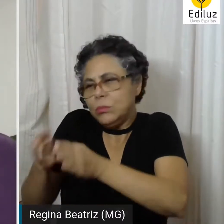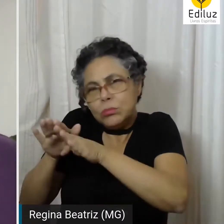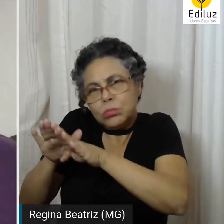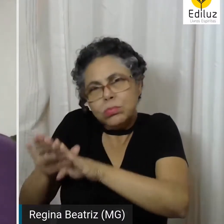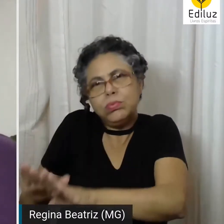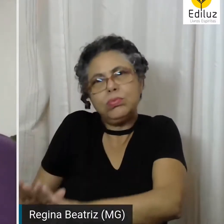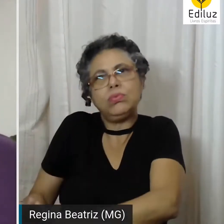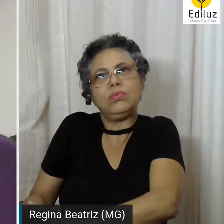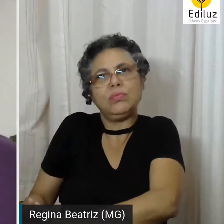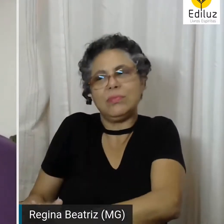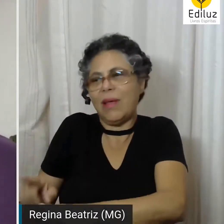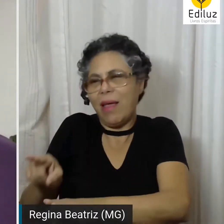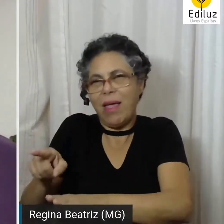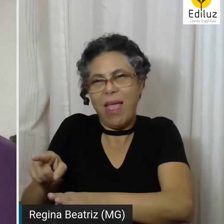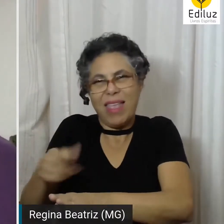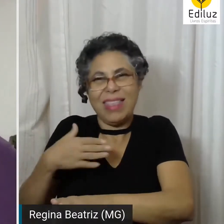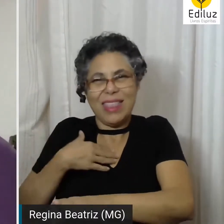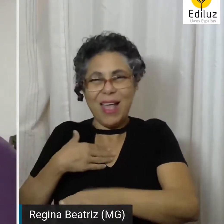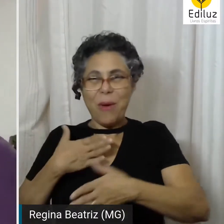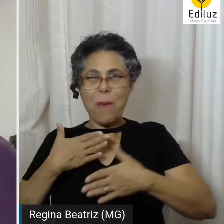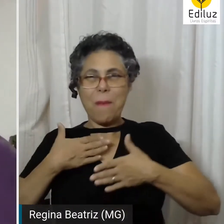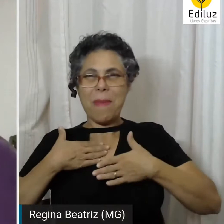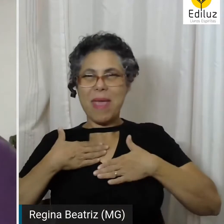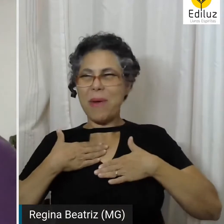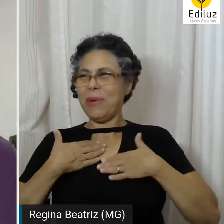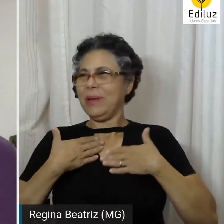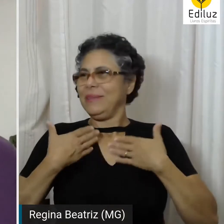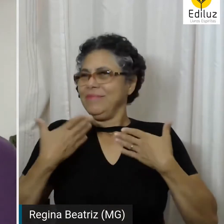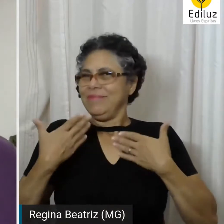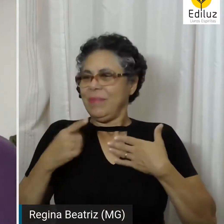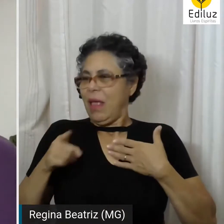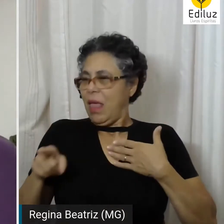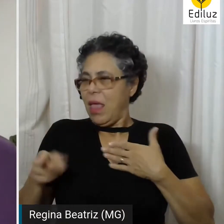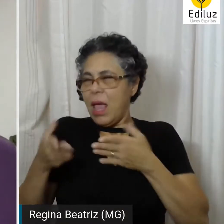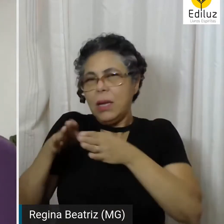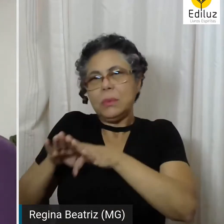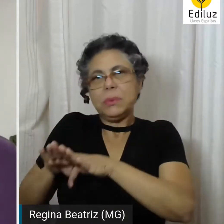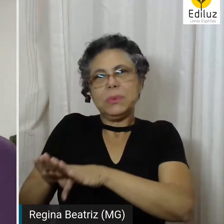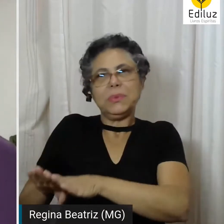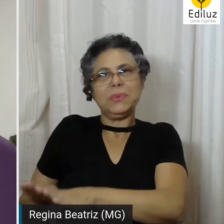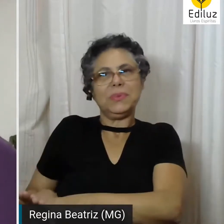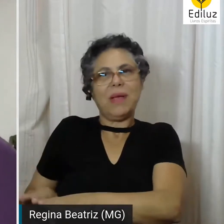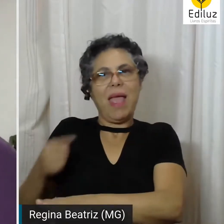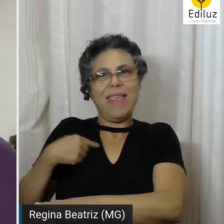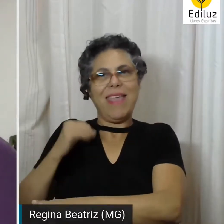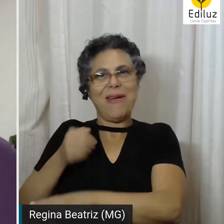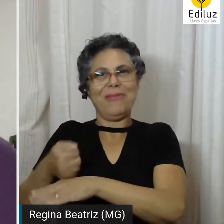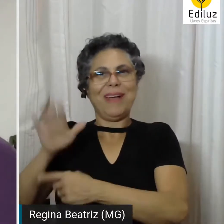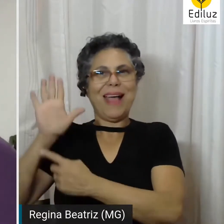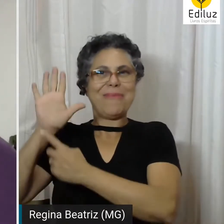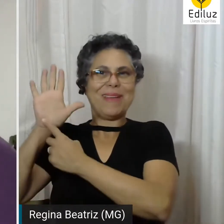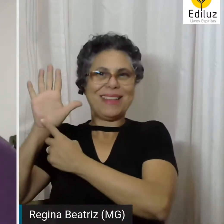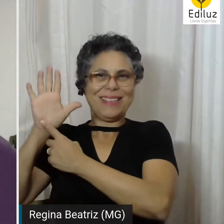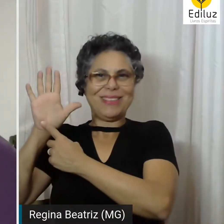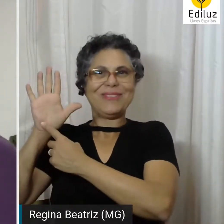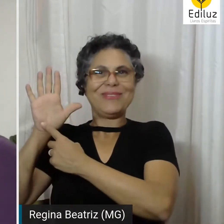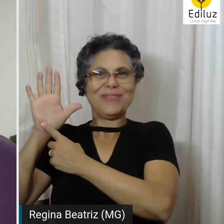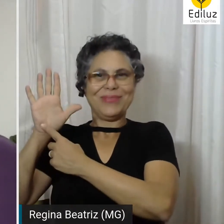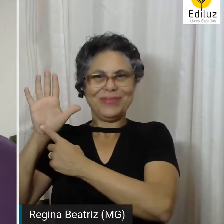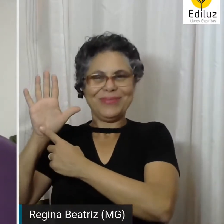ele estará servindo como objeto das minhas intenções, dos meus